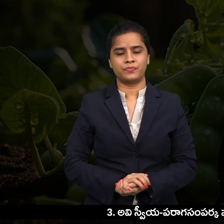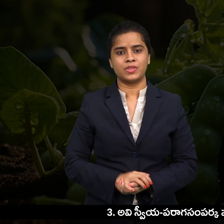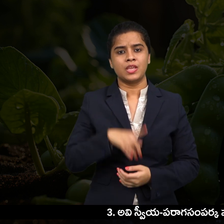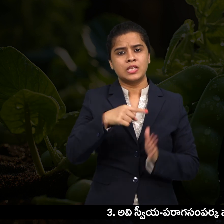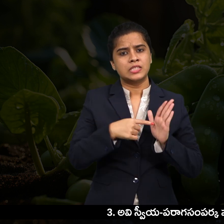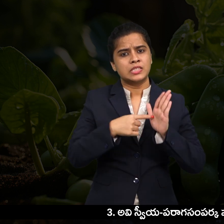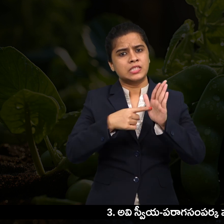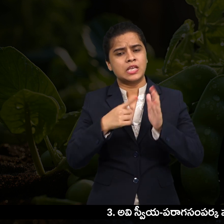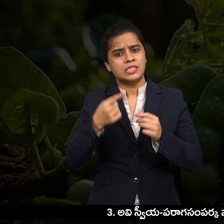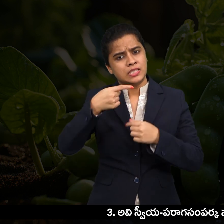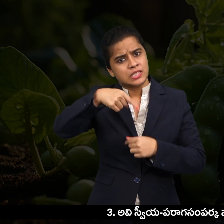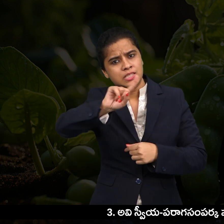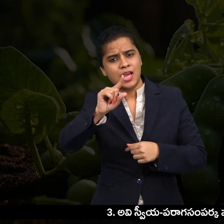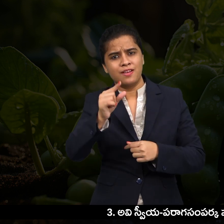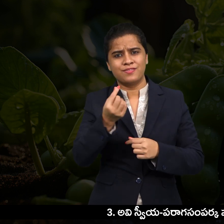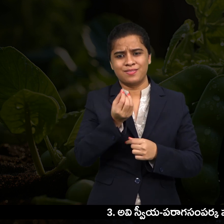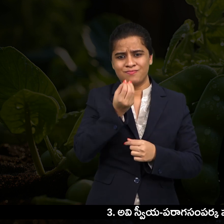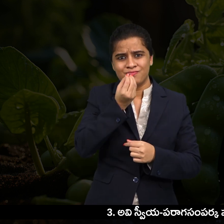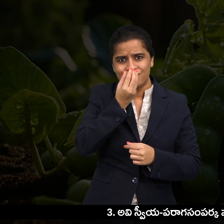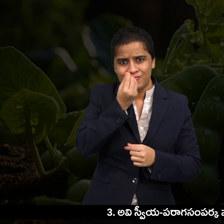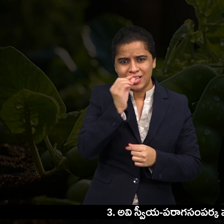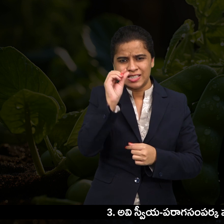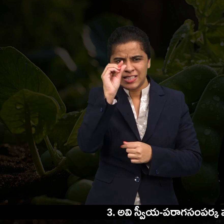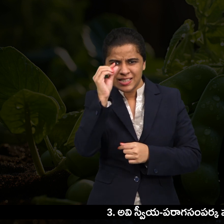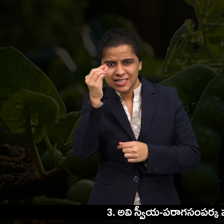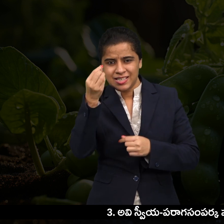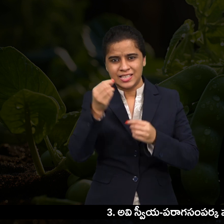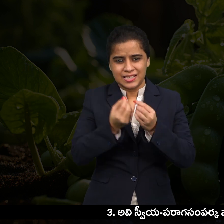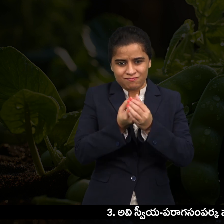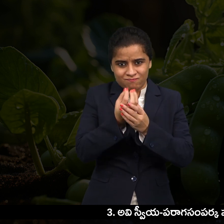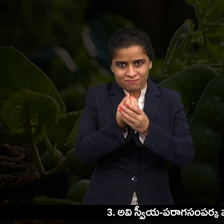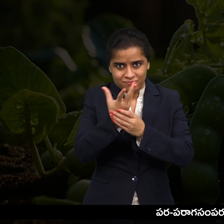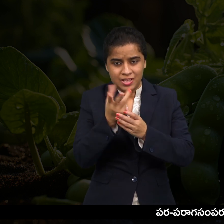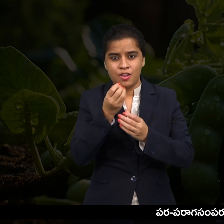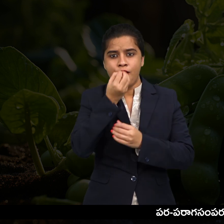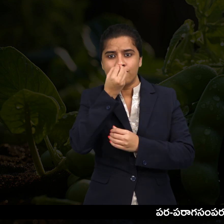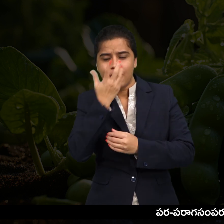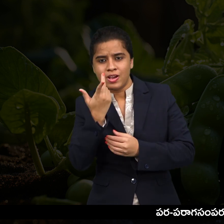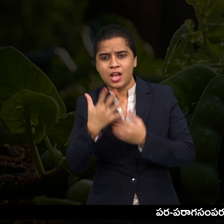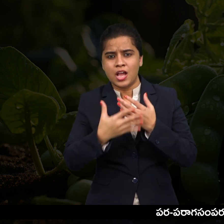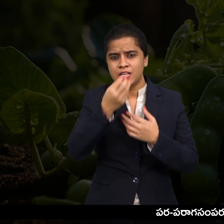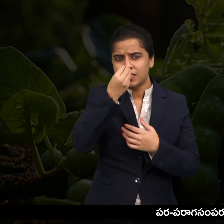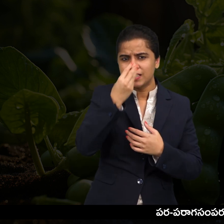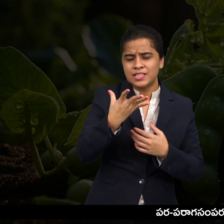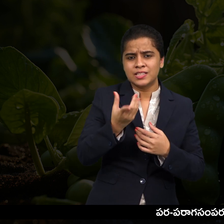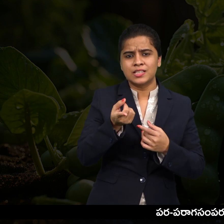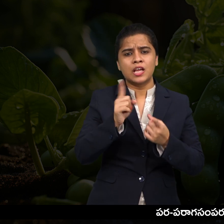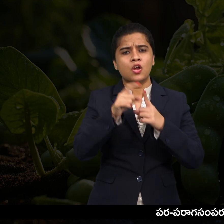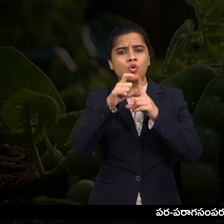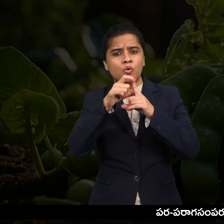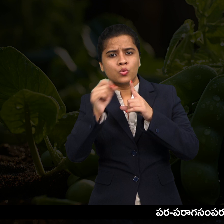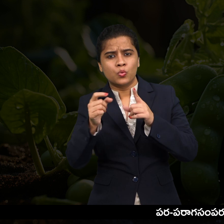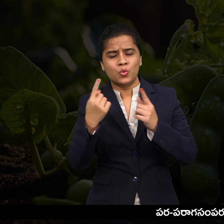3. అవి స్వీయ పరాగ సంపర్క పుష్పాలను ఇస్తాయి మరియు కృత్రిమంగా పరపరాగ సంపర్కం